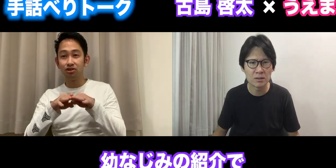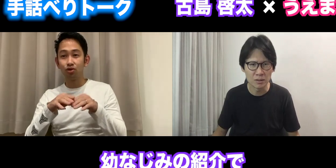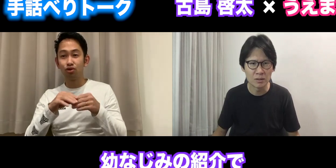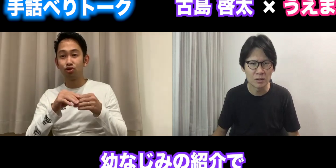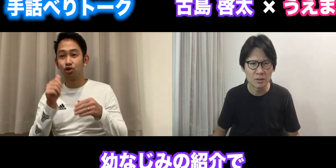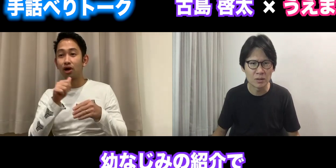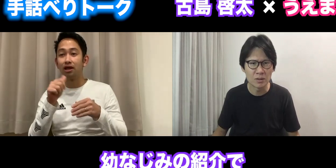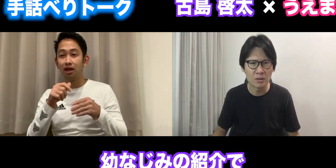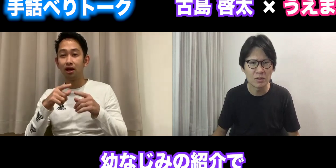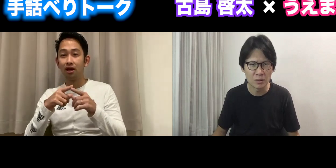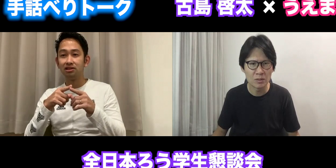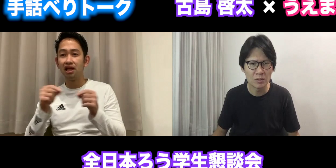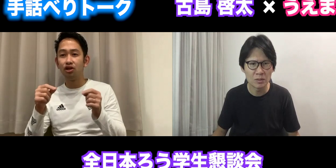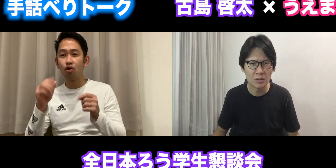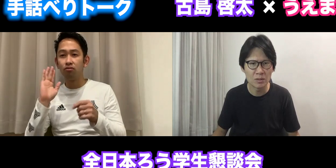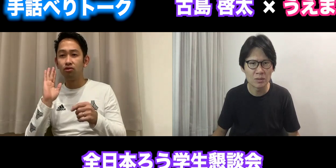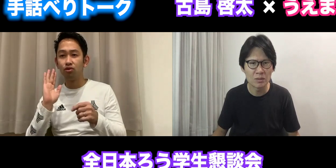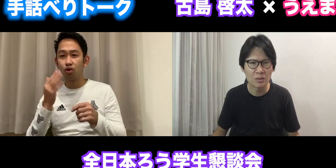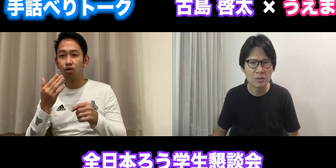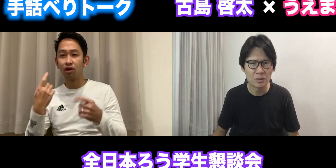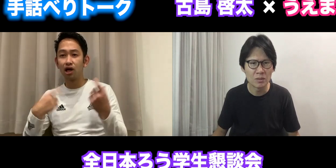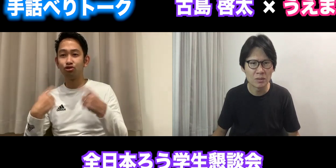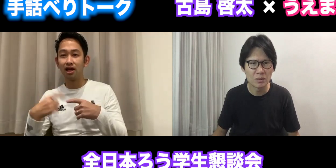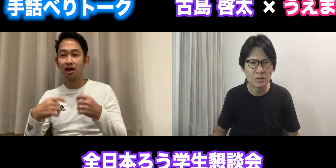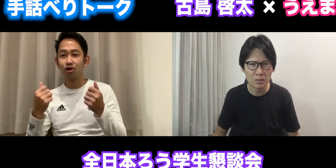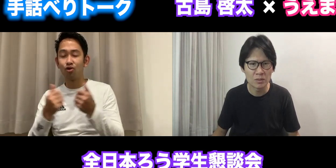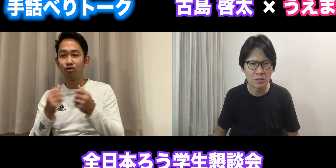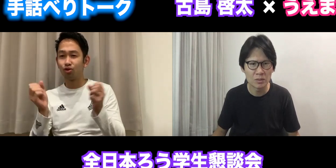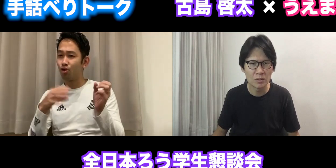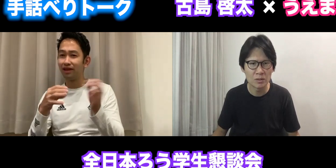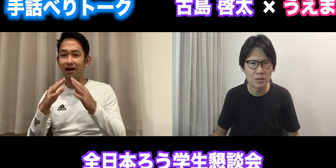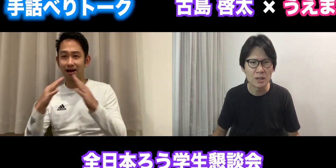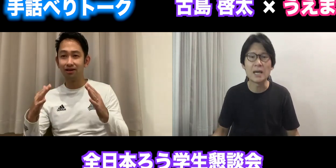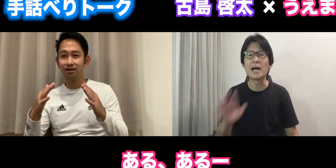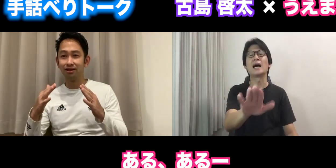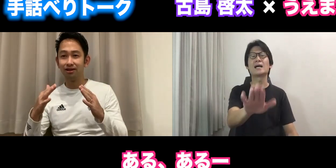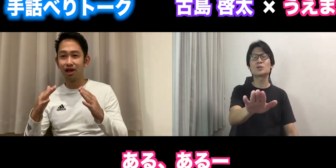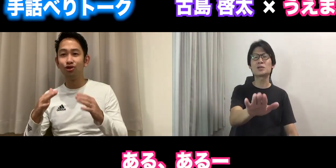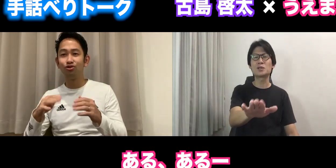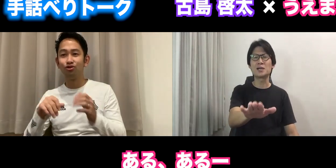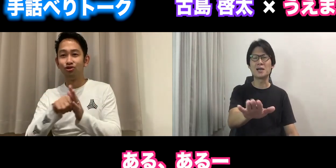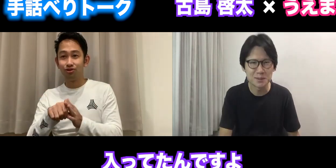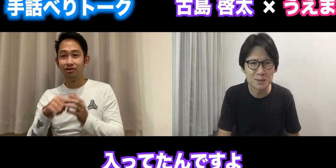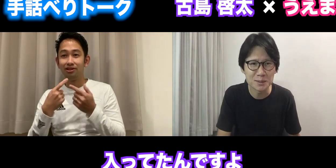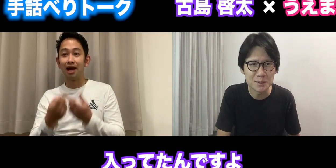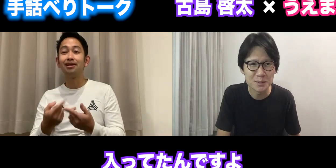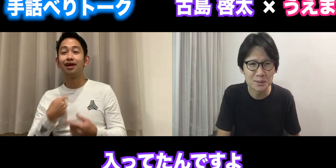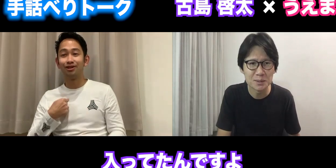の紹介で現翻弄楽典今懇談会 r入ってたんです